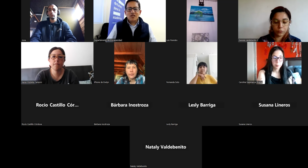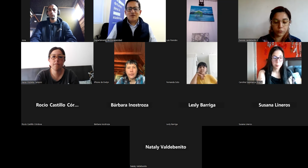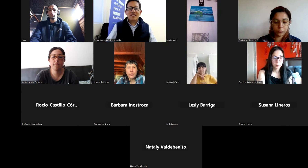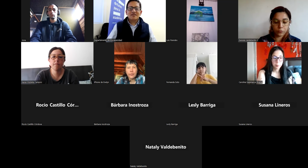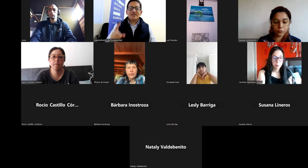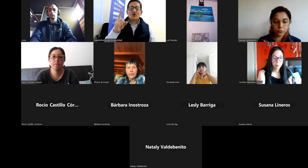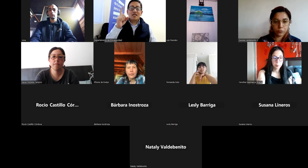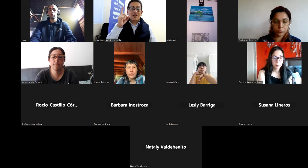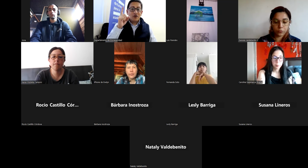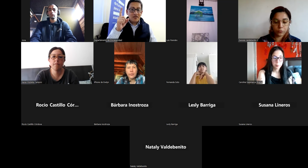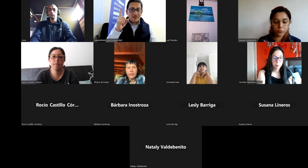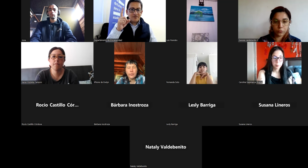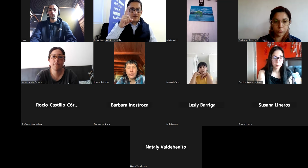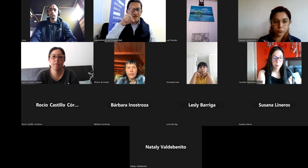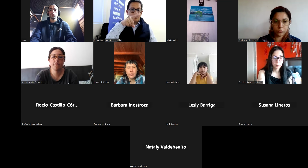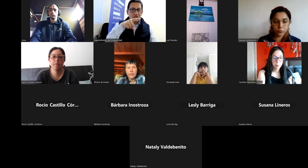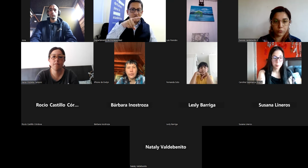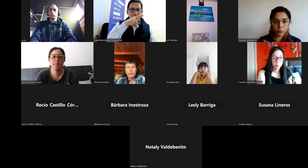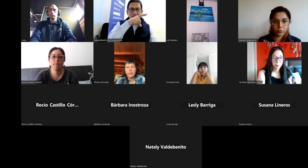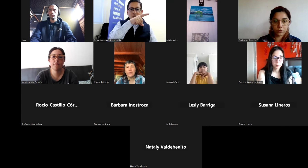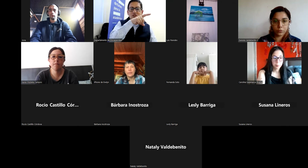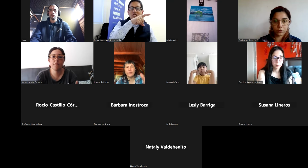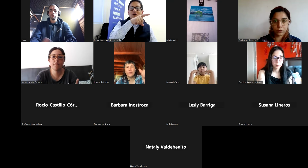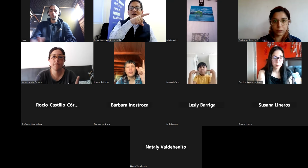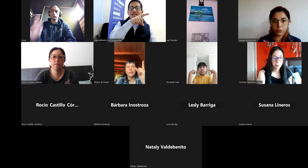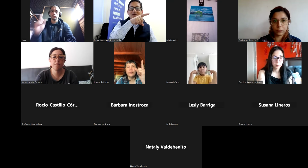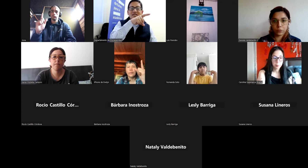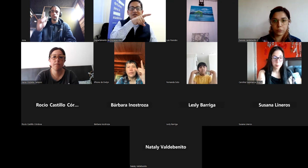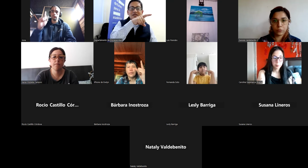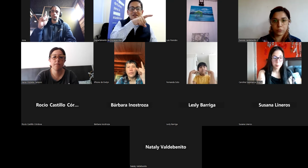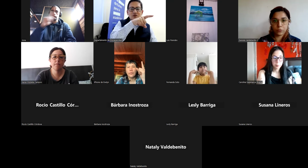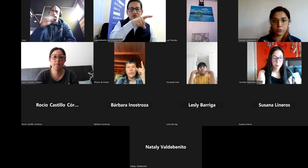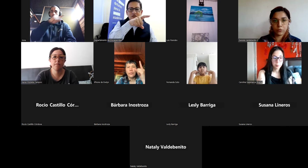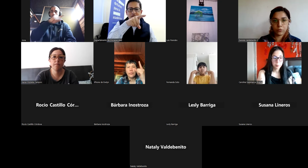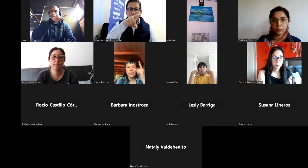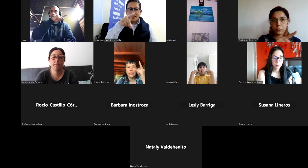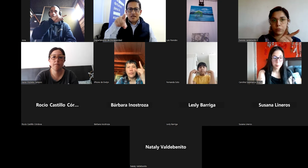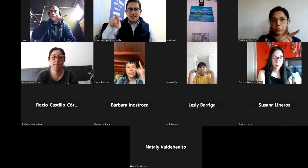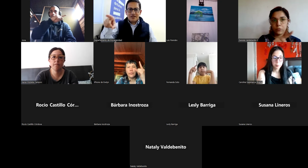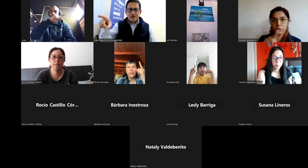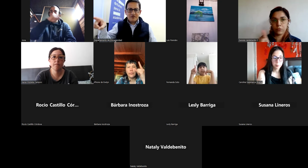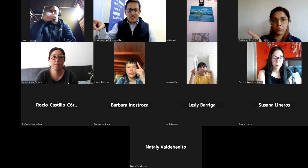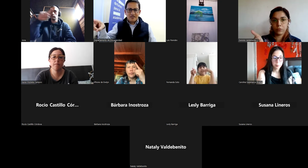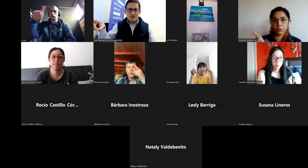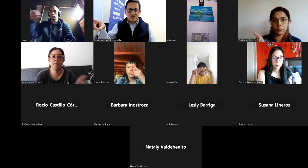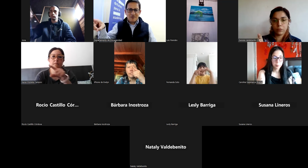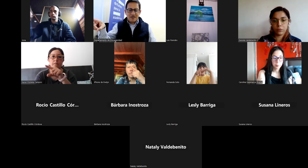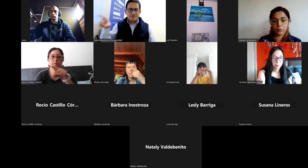justamente así, con el dedo índice, en forma horizontal, como si estuviéramos imaginariamente marcando el calendario. Ahí decimos semana,